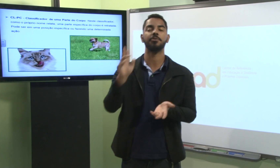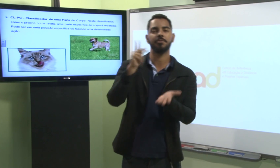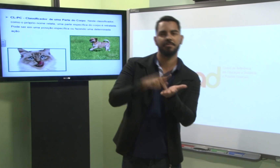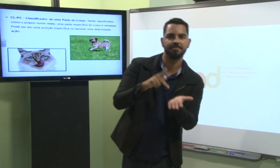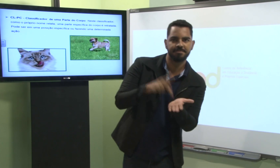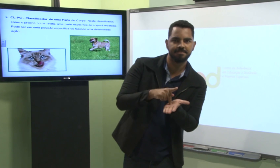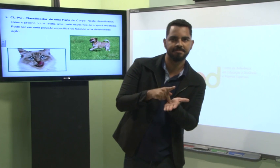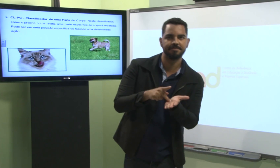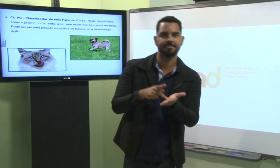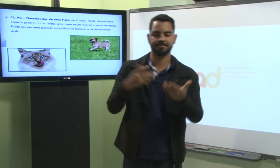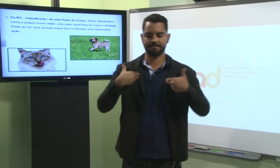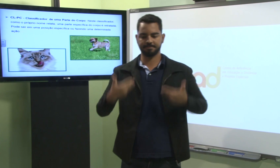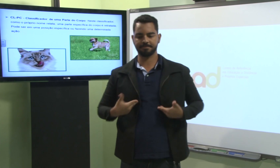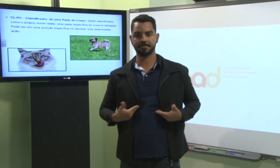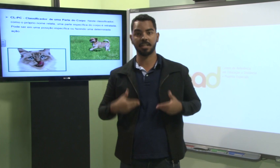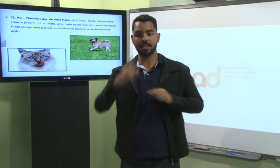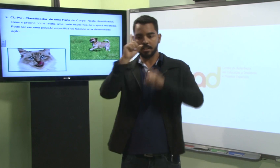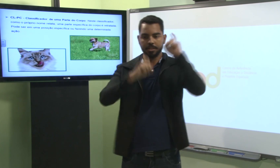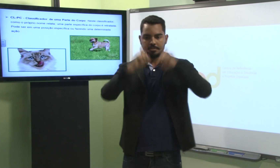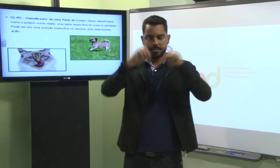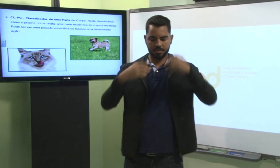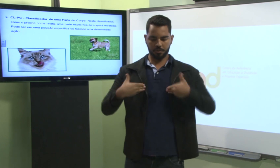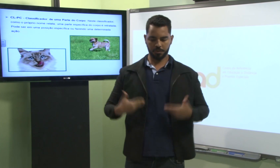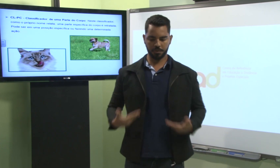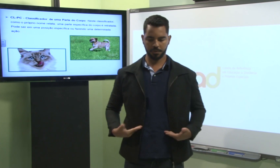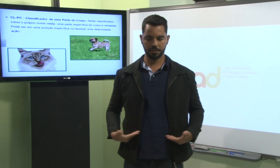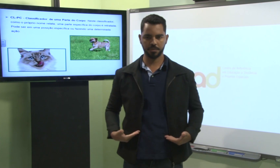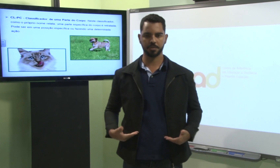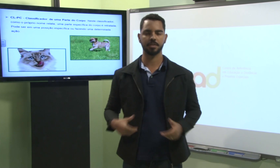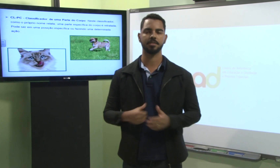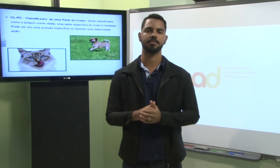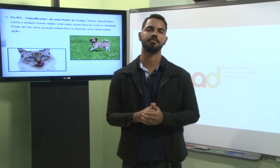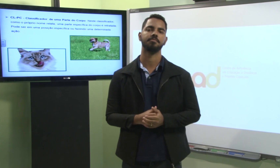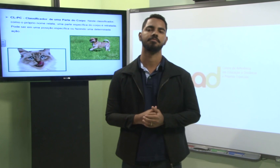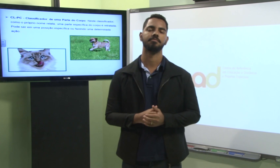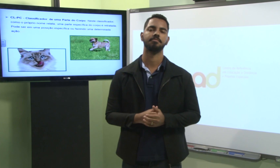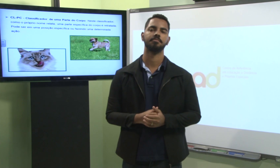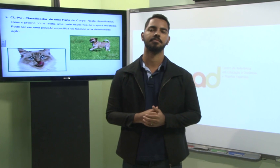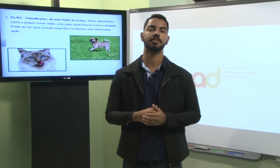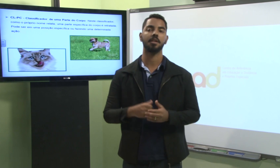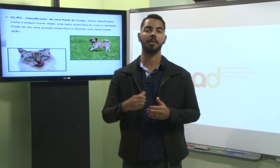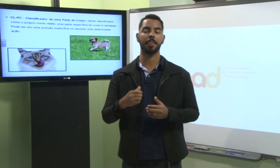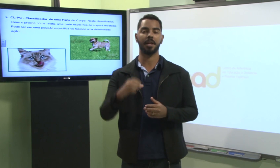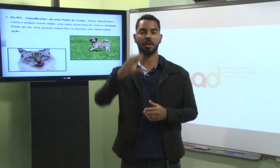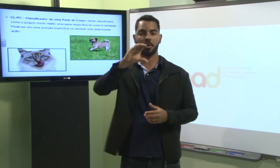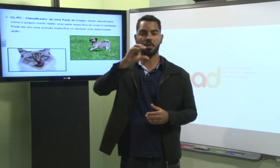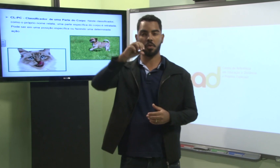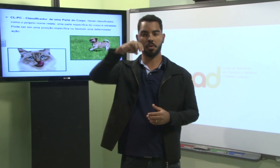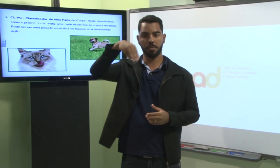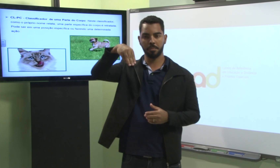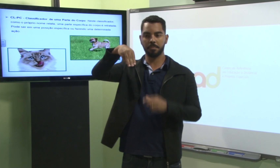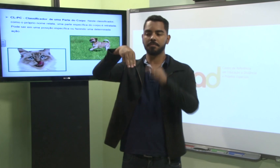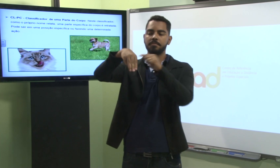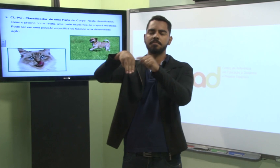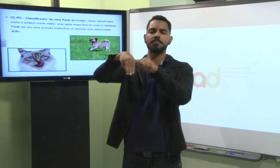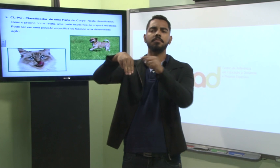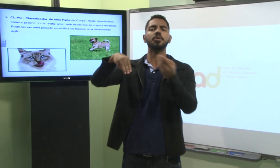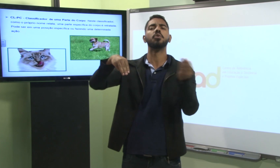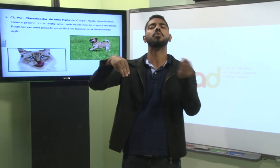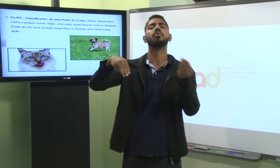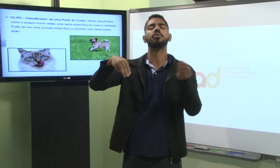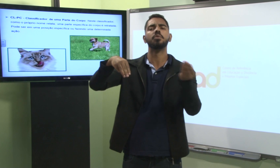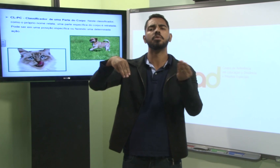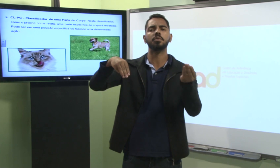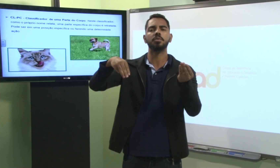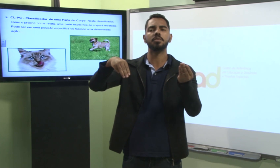meio da expressão corporal de seres animados. A configuração da mão, ela vai retratar a própria